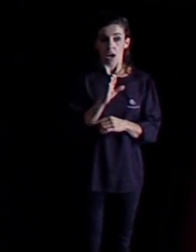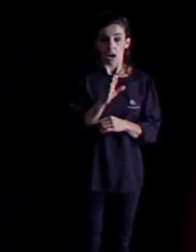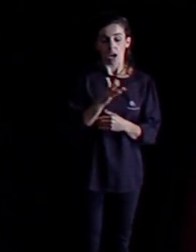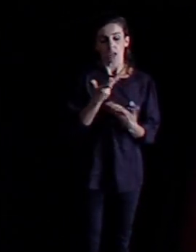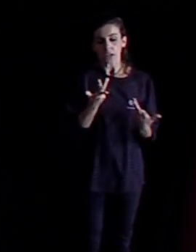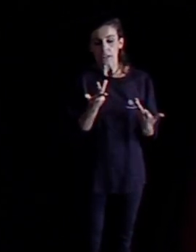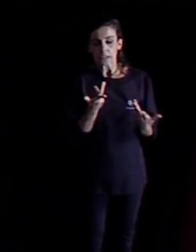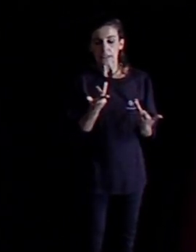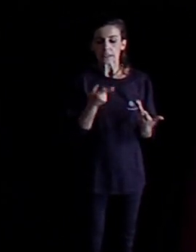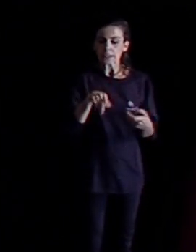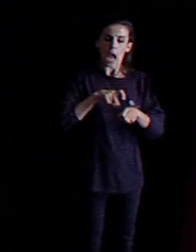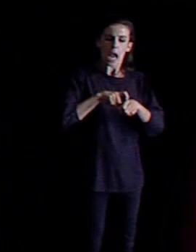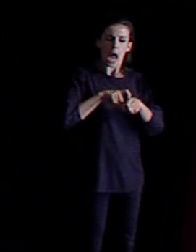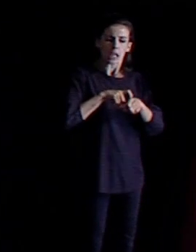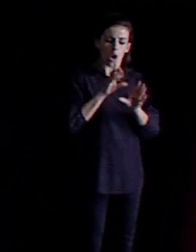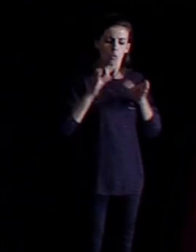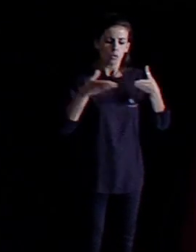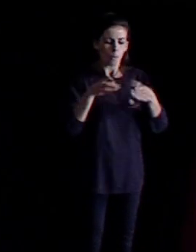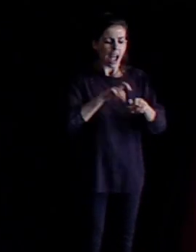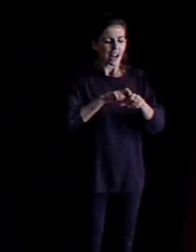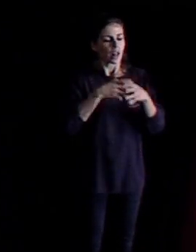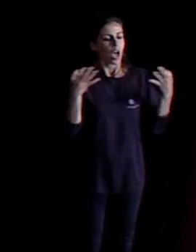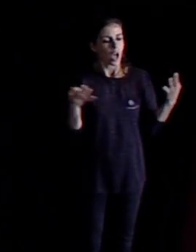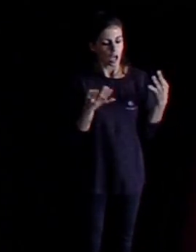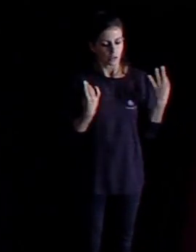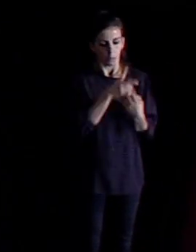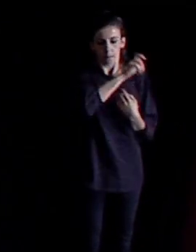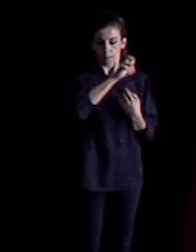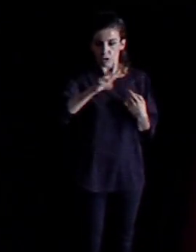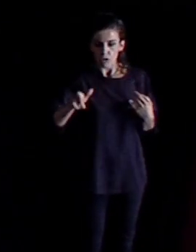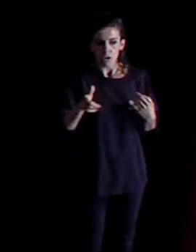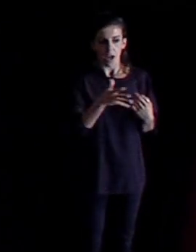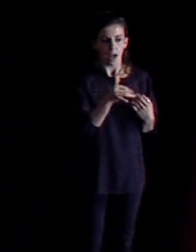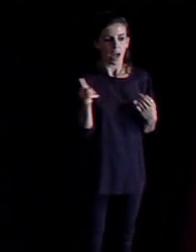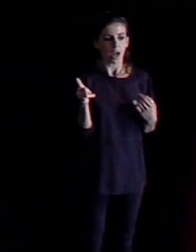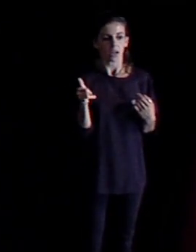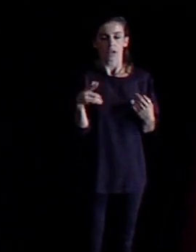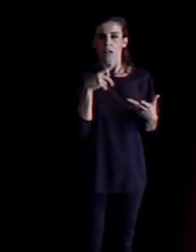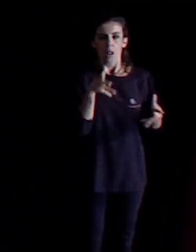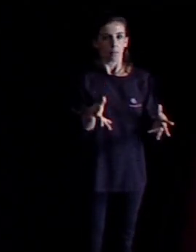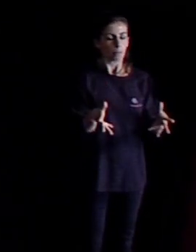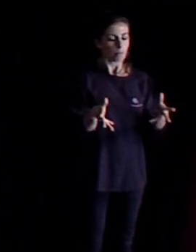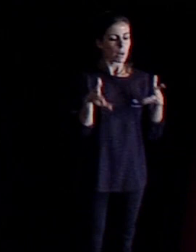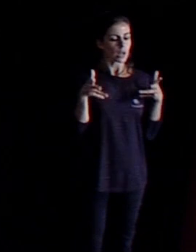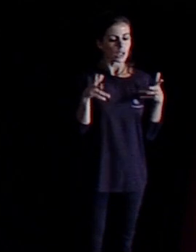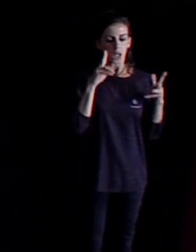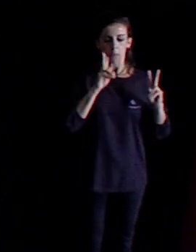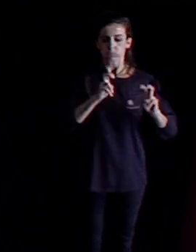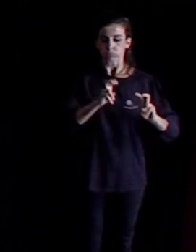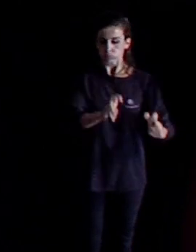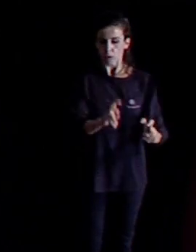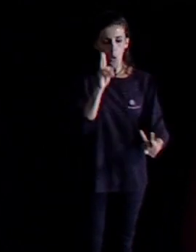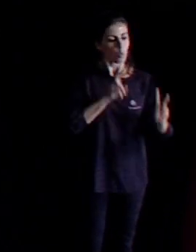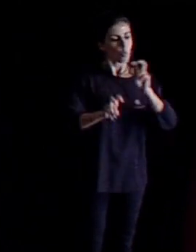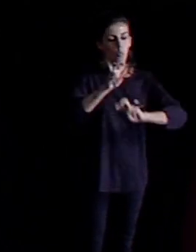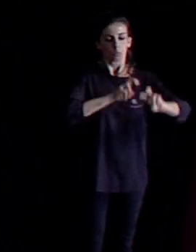¿qué le caracteriza a este grupo? Pues a este grupo le caracteriza que son personas que tienen, le encanta explorar, es el